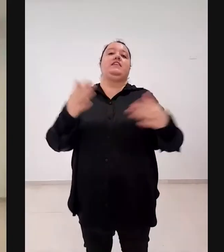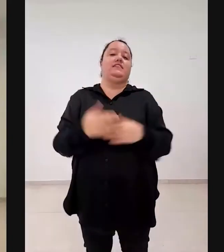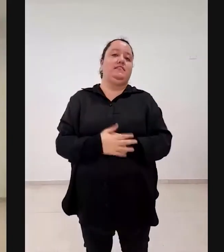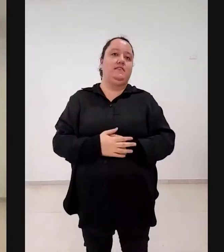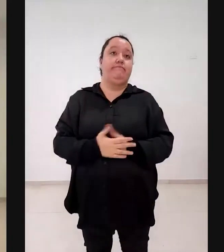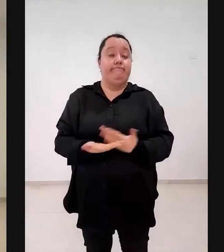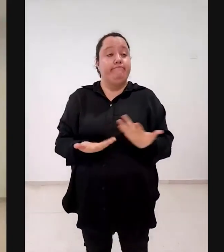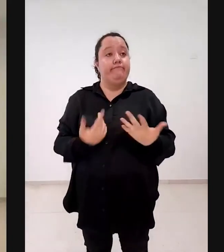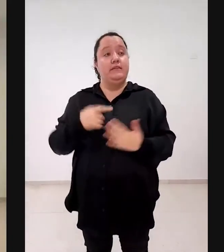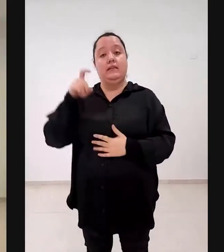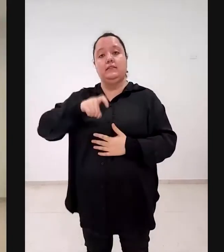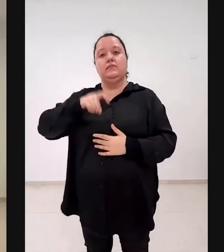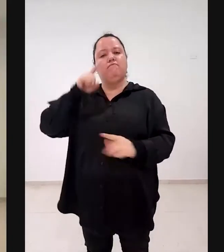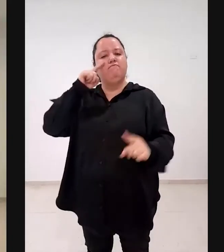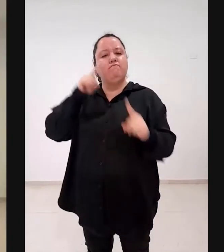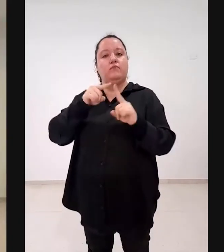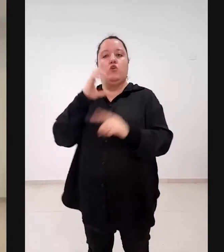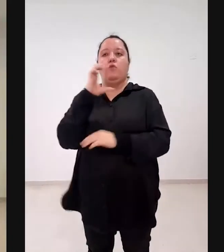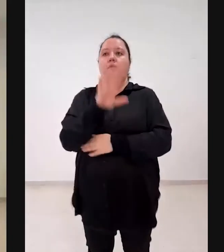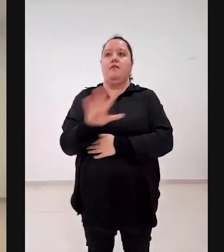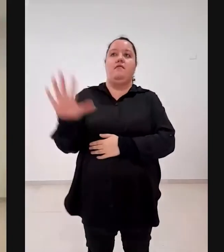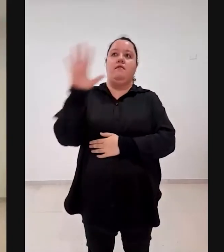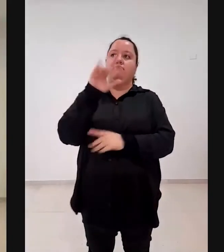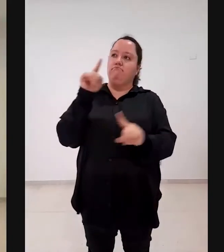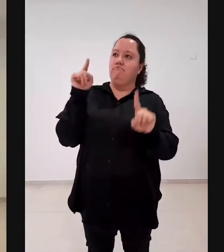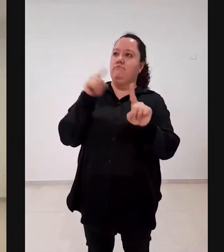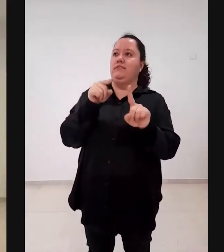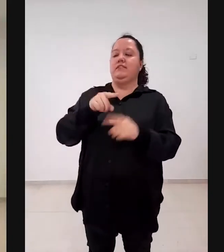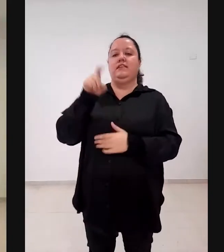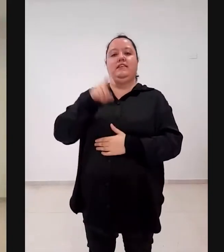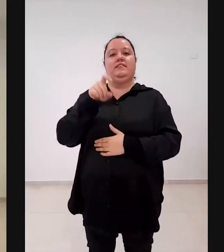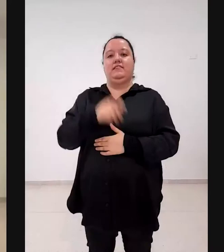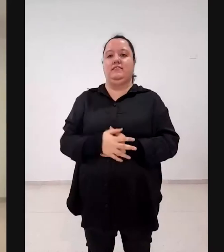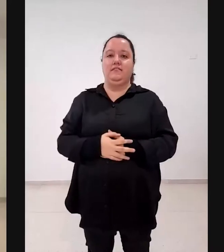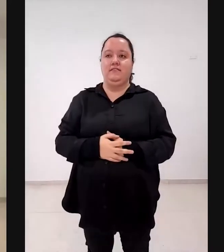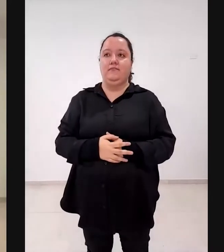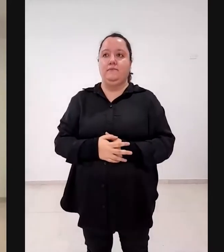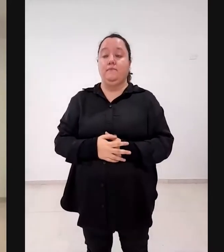necesario para el país estoy convencido